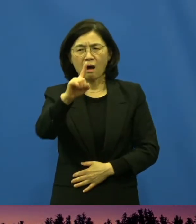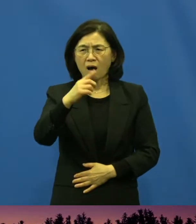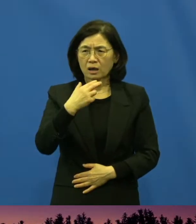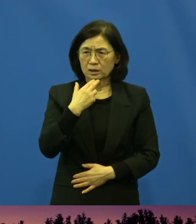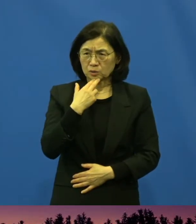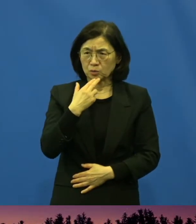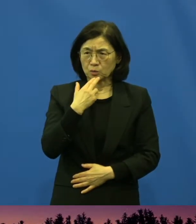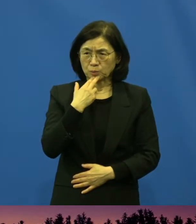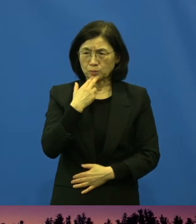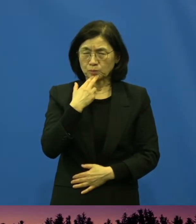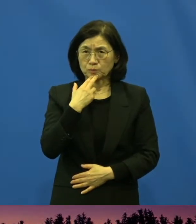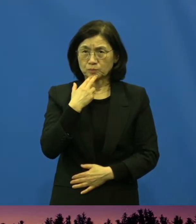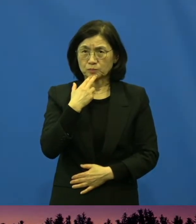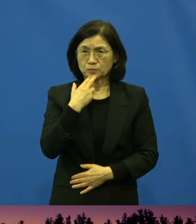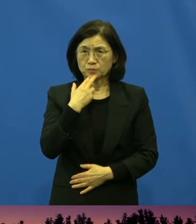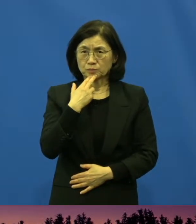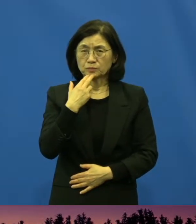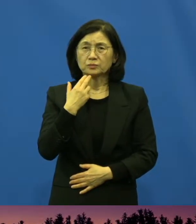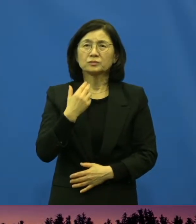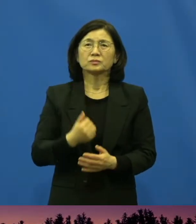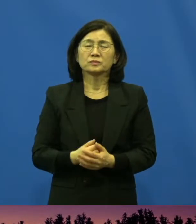거죠. 옛날에는 우리의 태도가.